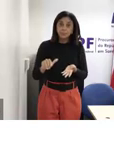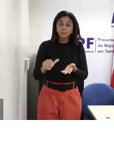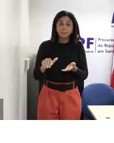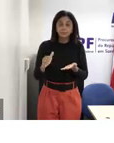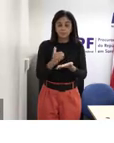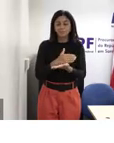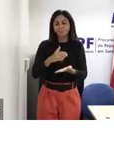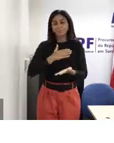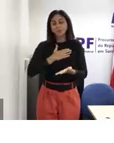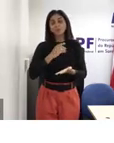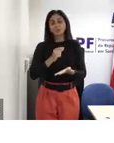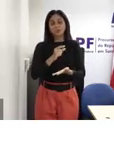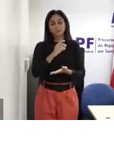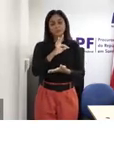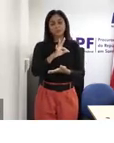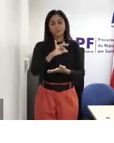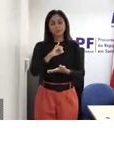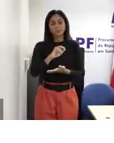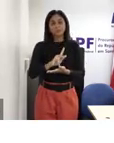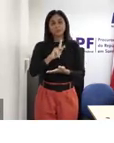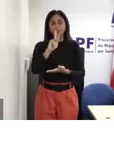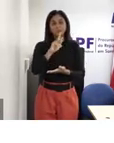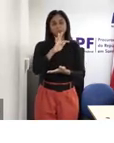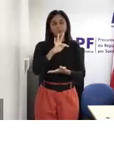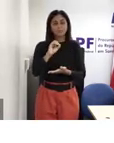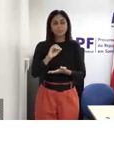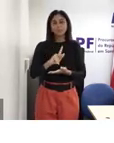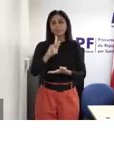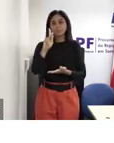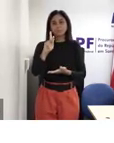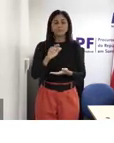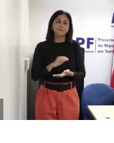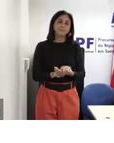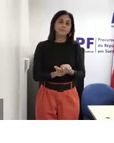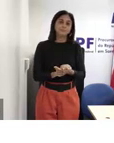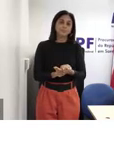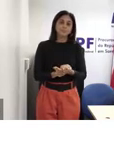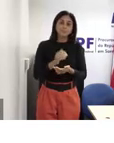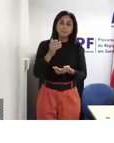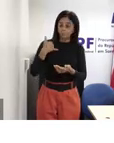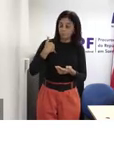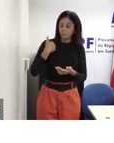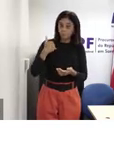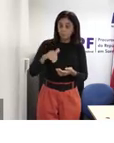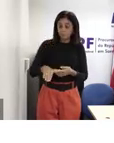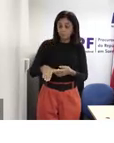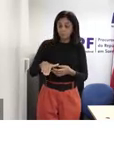a medida que elas vão tendo mais idade elas vão passando a acessar mais a rede social